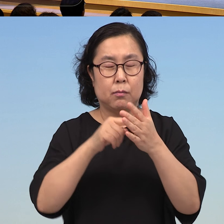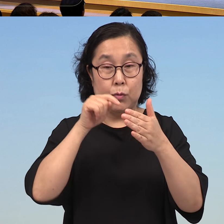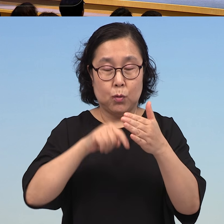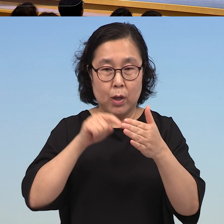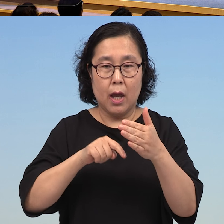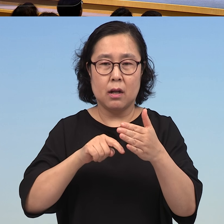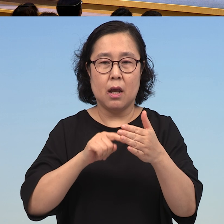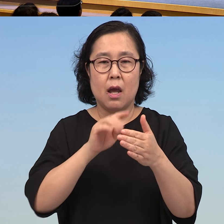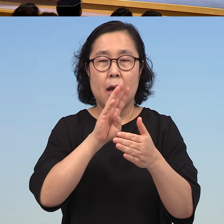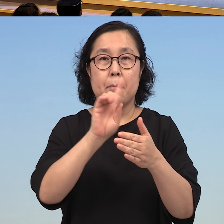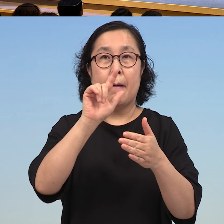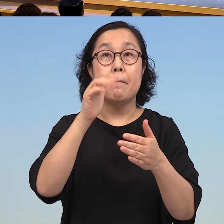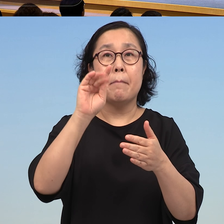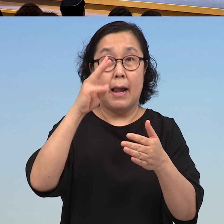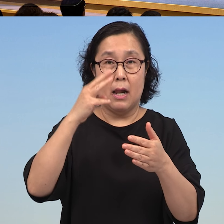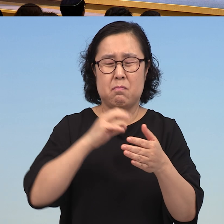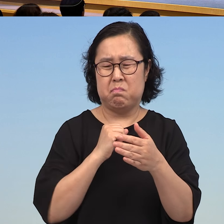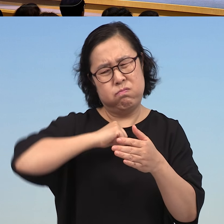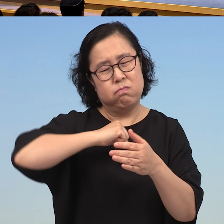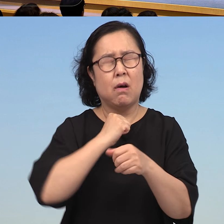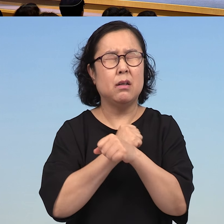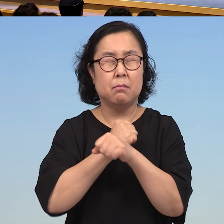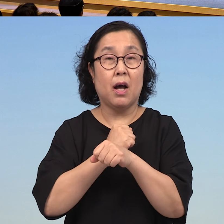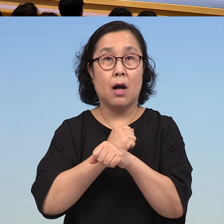적극적으로 마음에 드는 반발심이 있습니다.